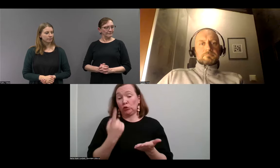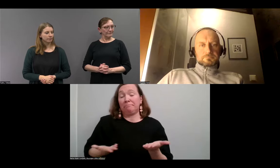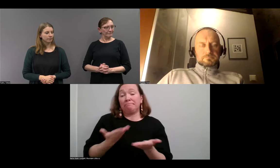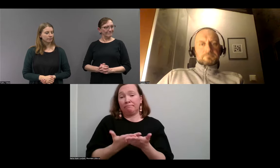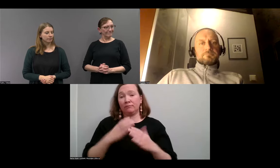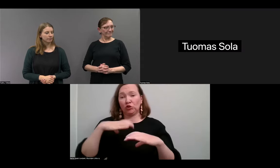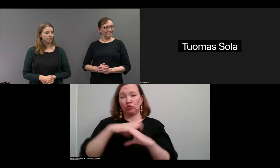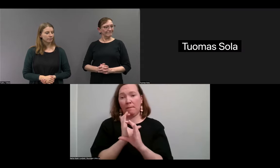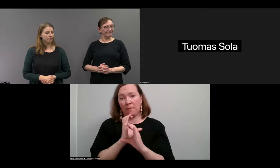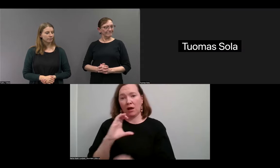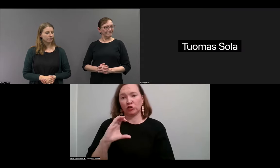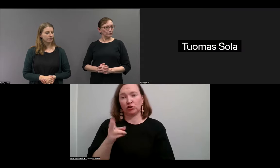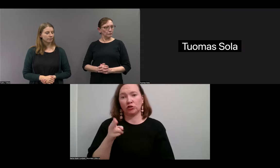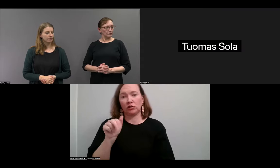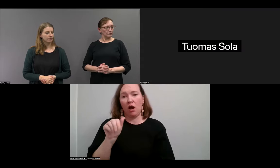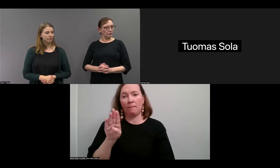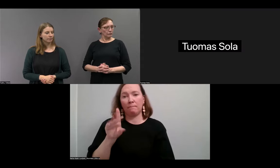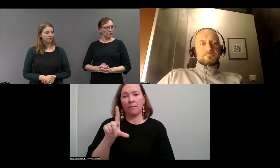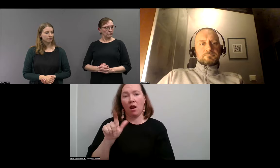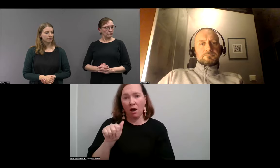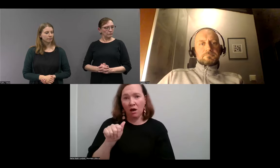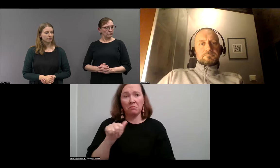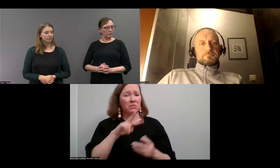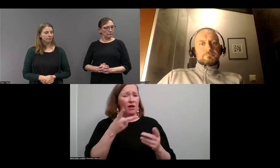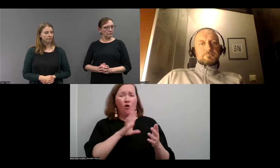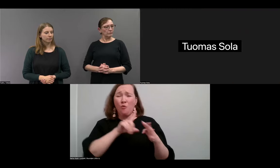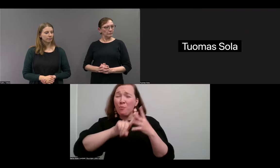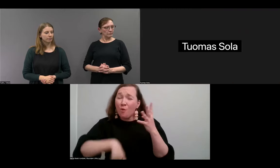hieman sujuvampaa? Esimerkiksi täällä on ehdotettu Shabla.